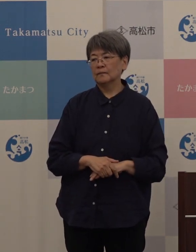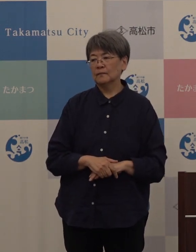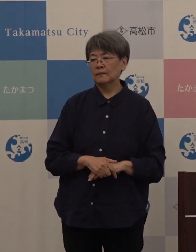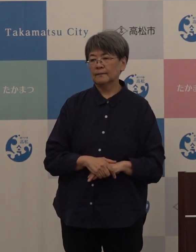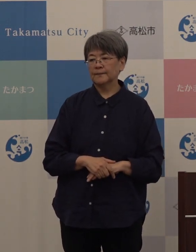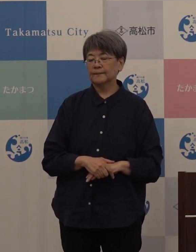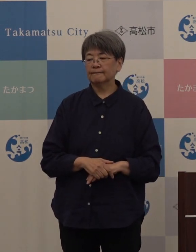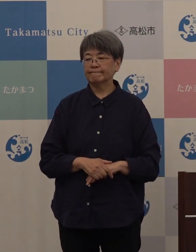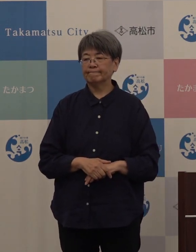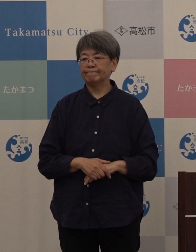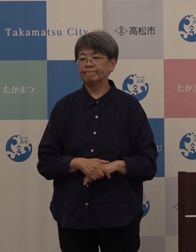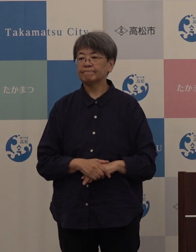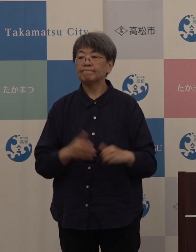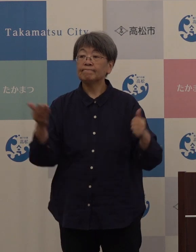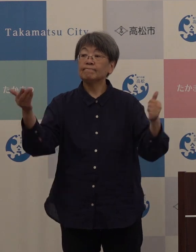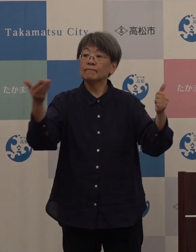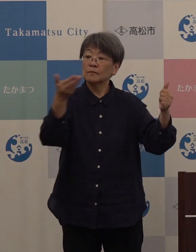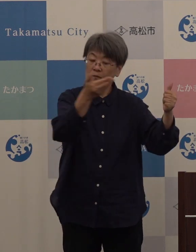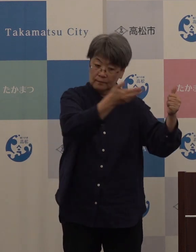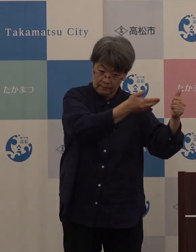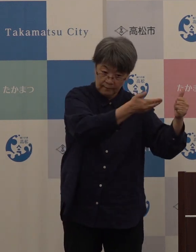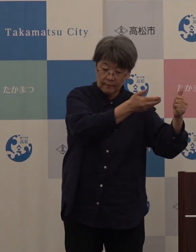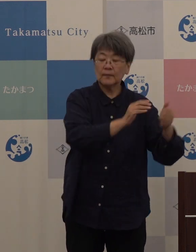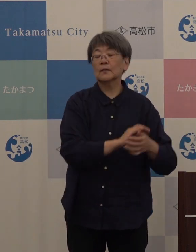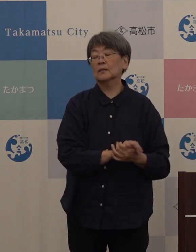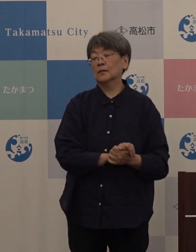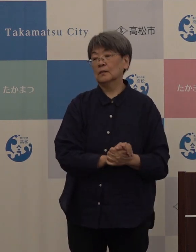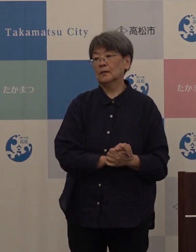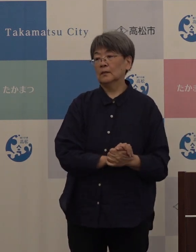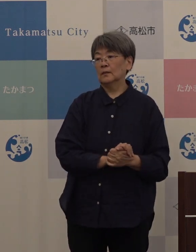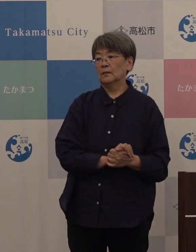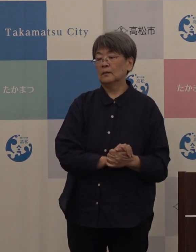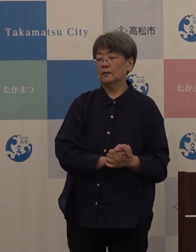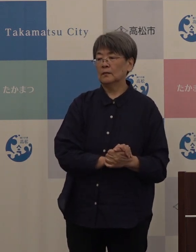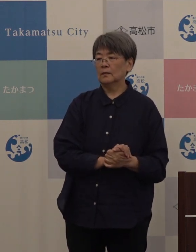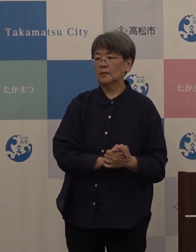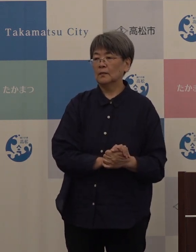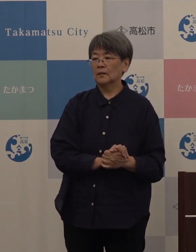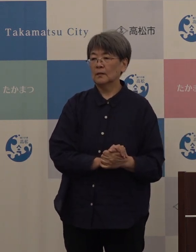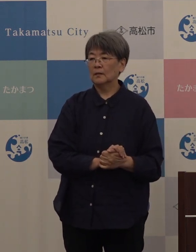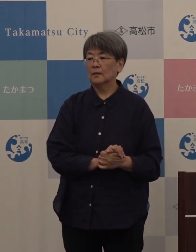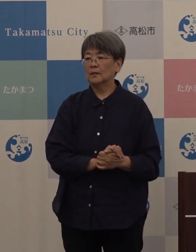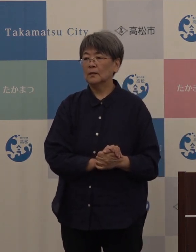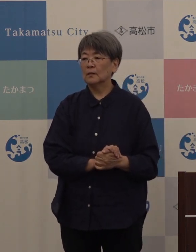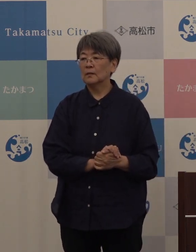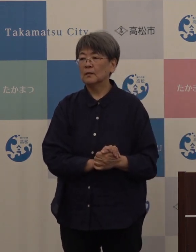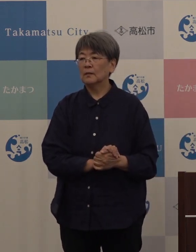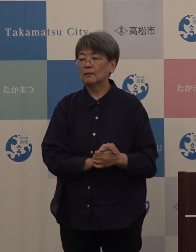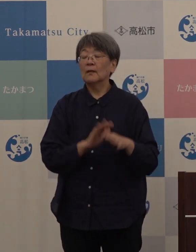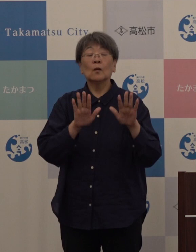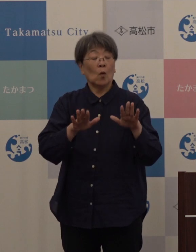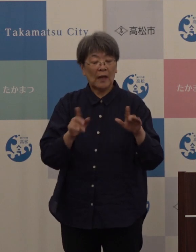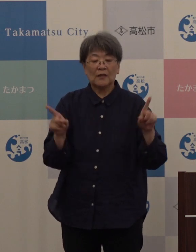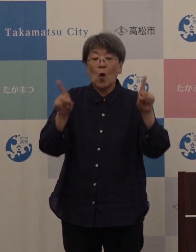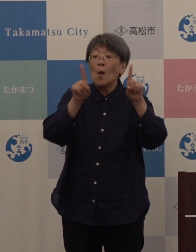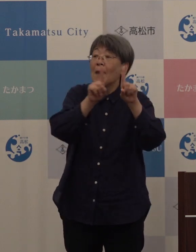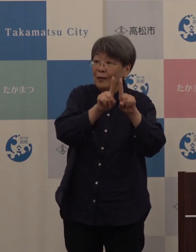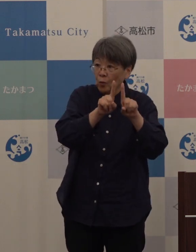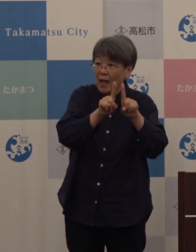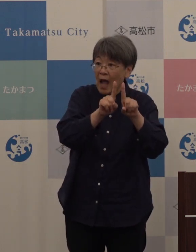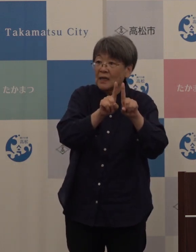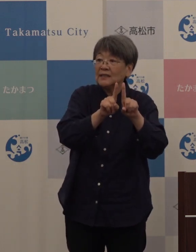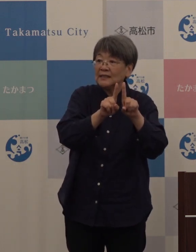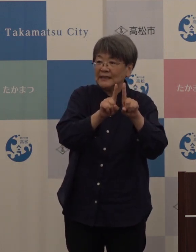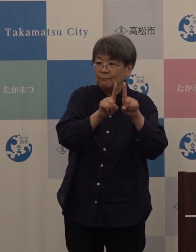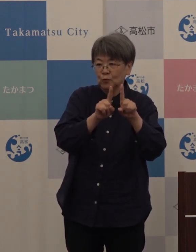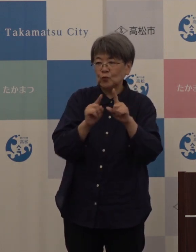わかりました。すみません、それとあと別の質問でいて、今回 の、パートナーシップ、ファミリーシップ宣誓制度につい